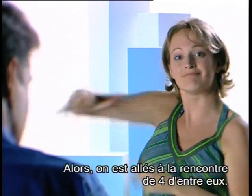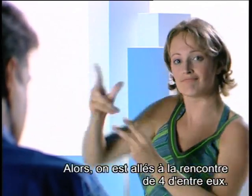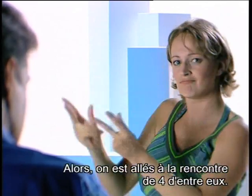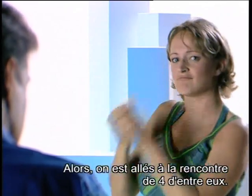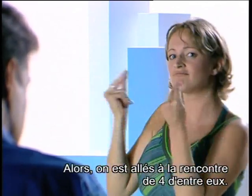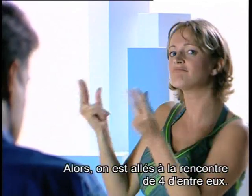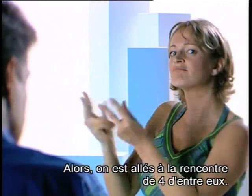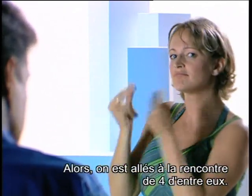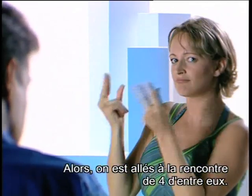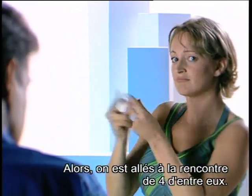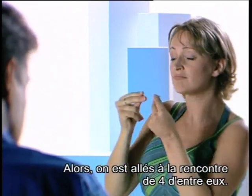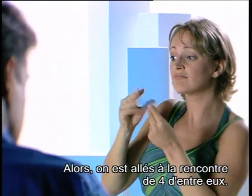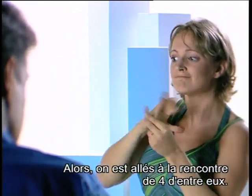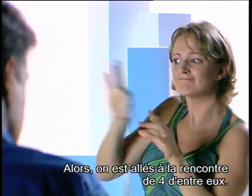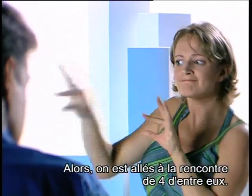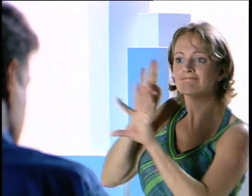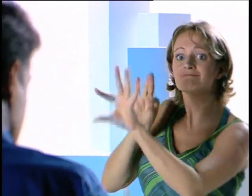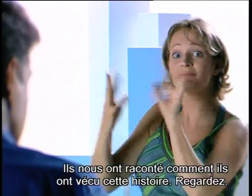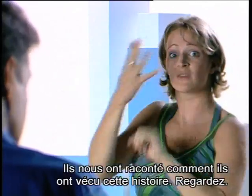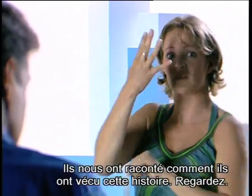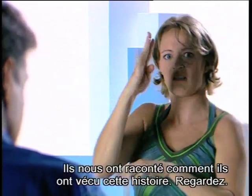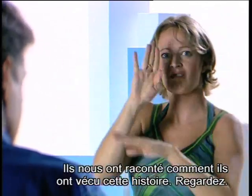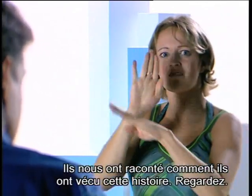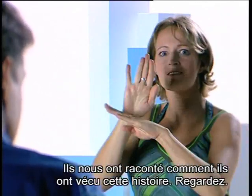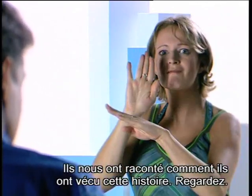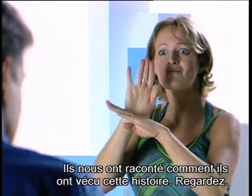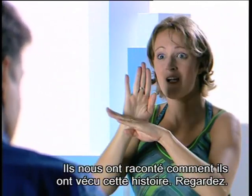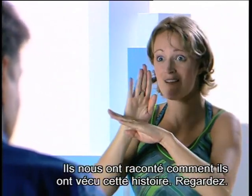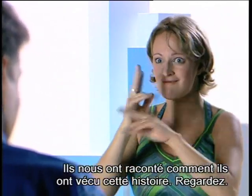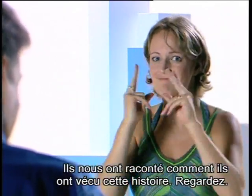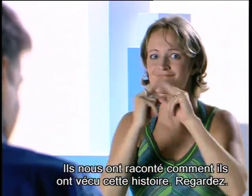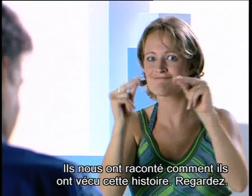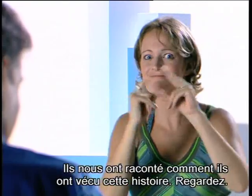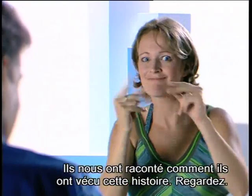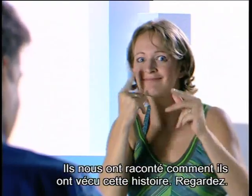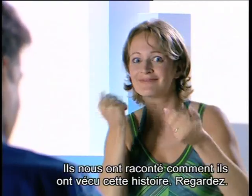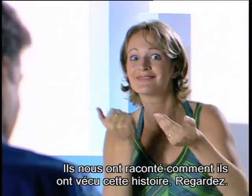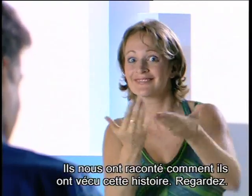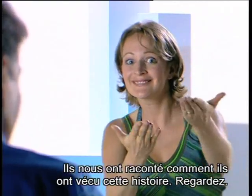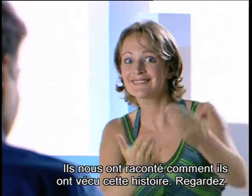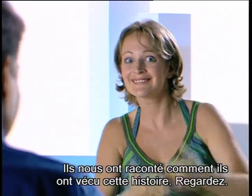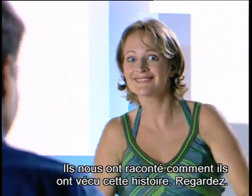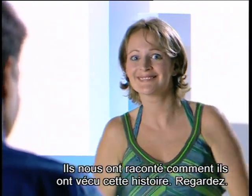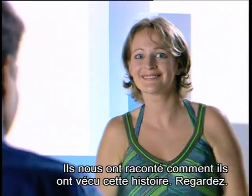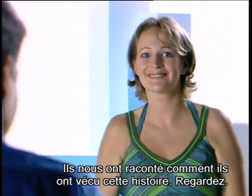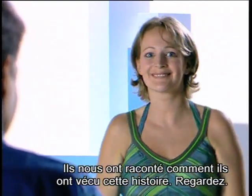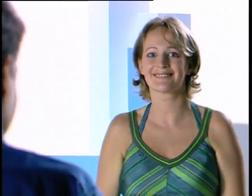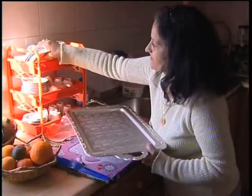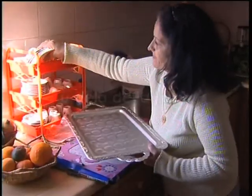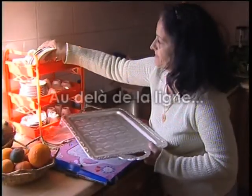Alors, on allait à la rencontre de quatre d'entre eux. Ils nous ont raconté comment ils ont vécu cette histoire. Regardez.